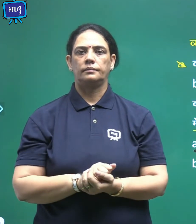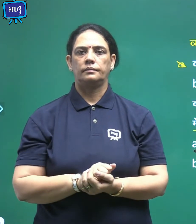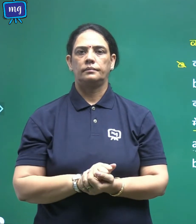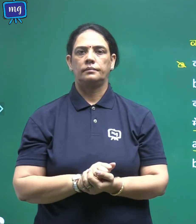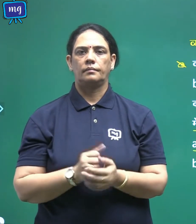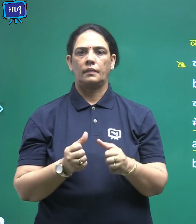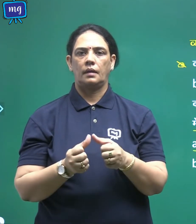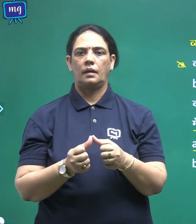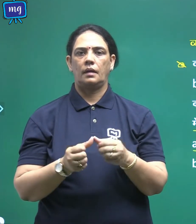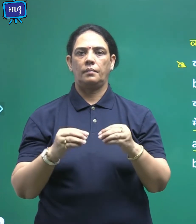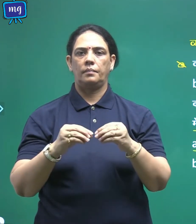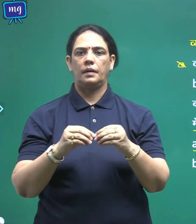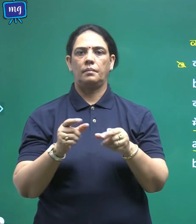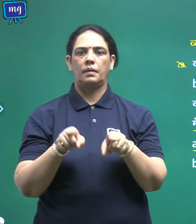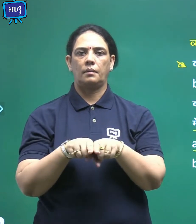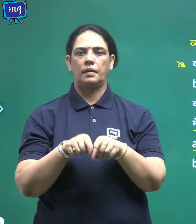ए बी बराबर